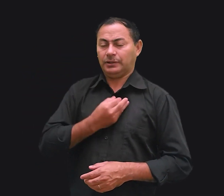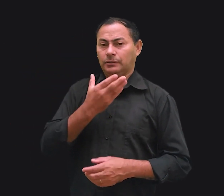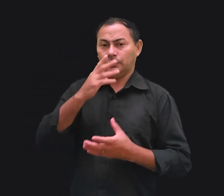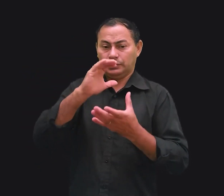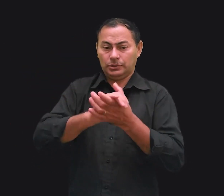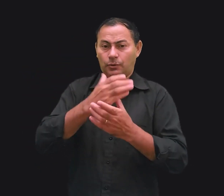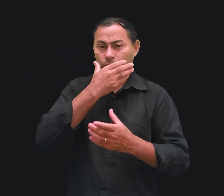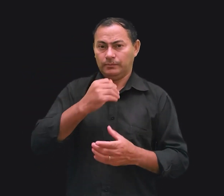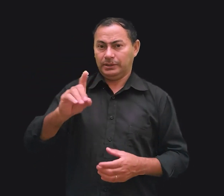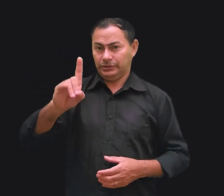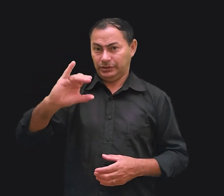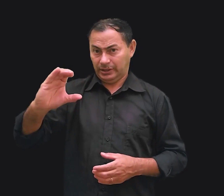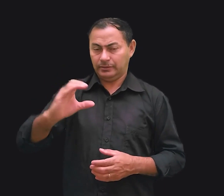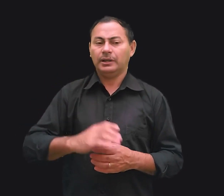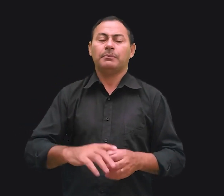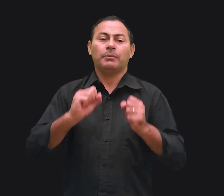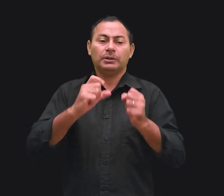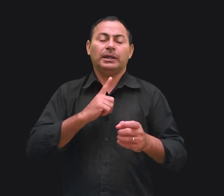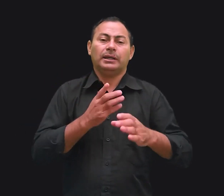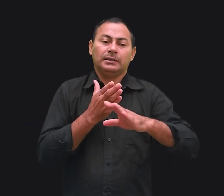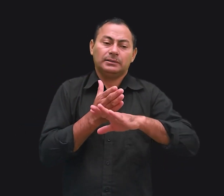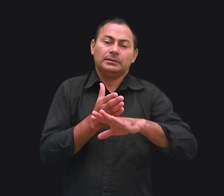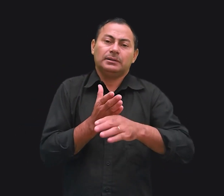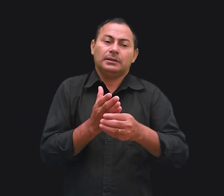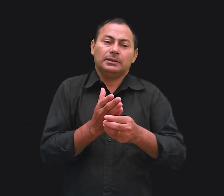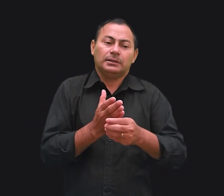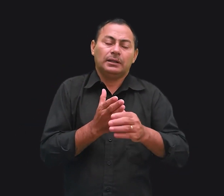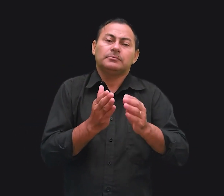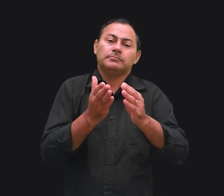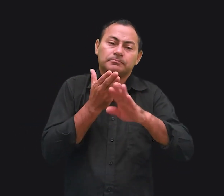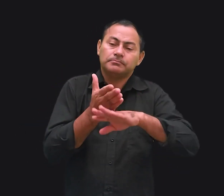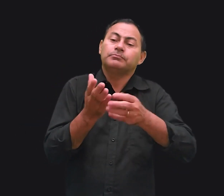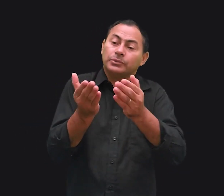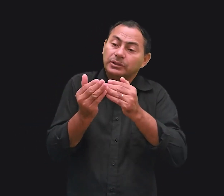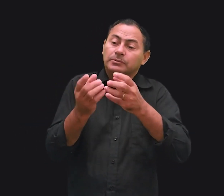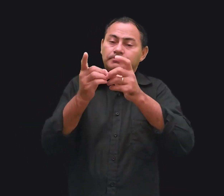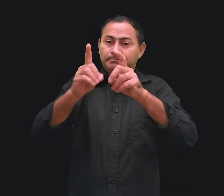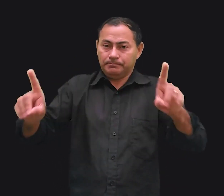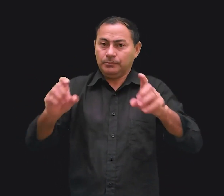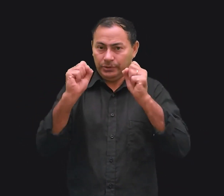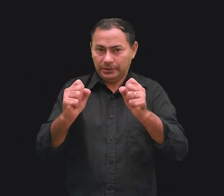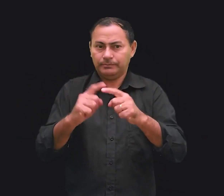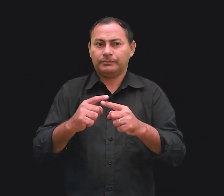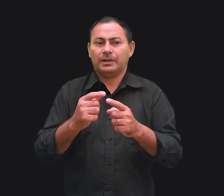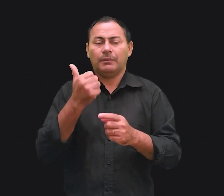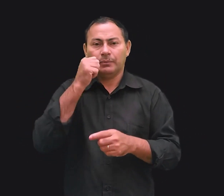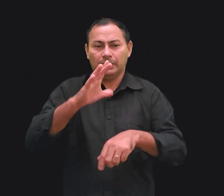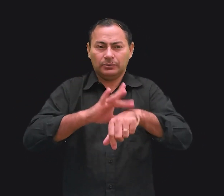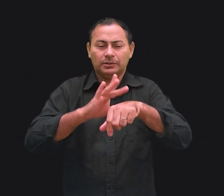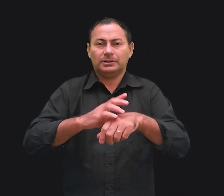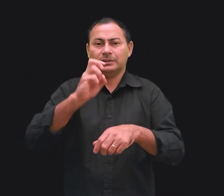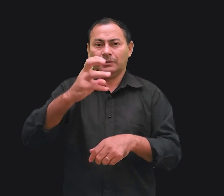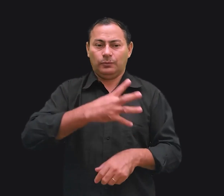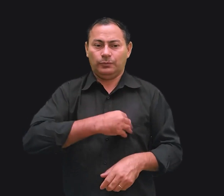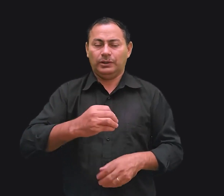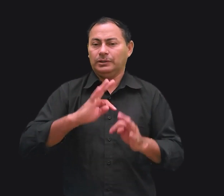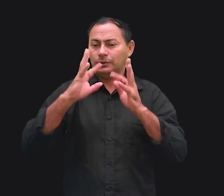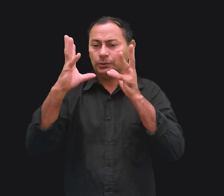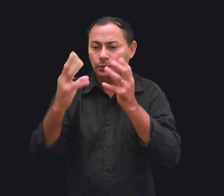passado de Dick? Ela poderia até ter entrado com pedido de divórcio. Ela estava doente com 5 filhos e